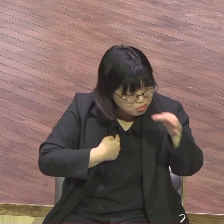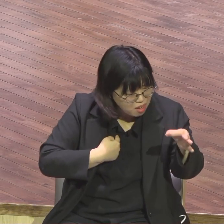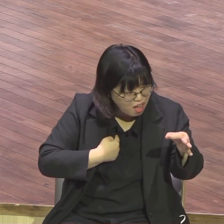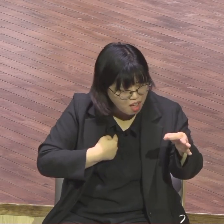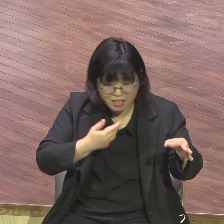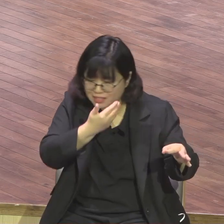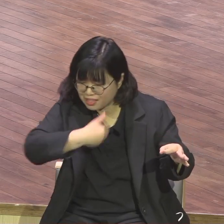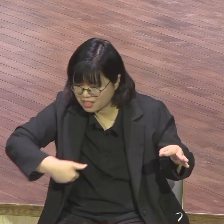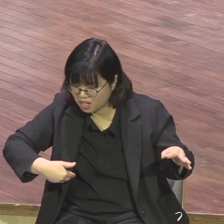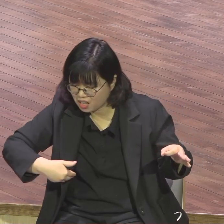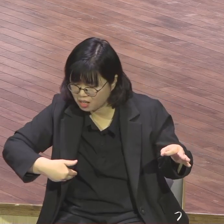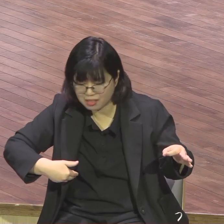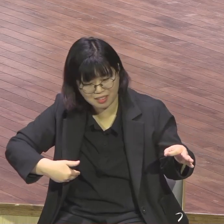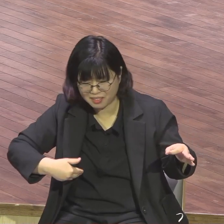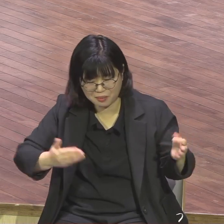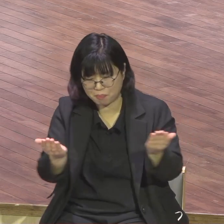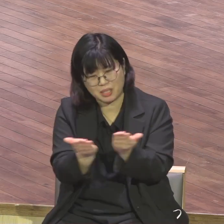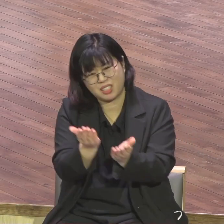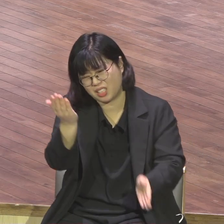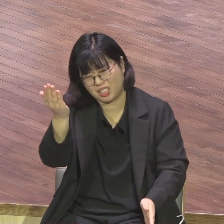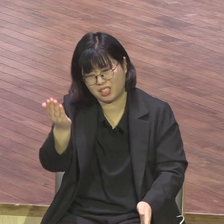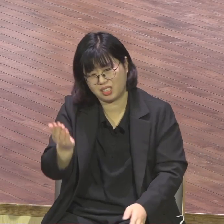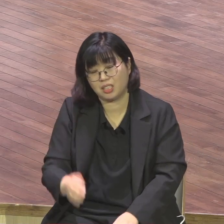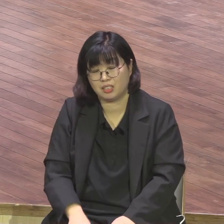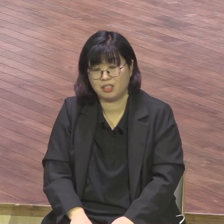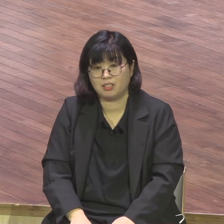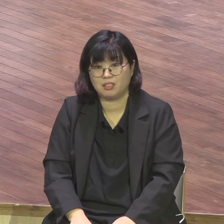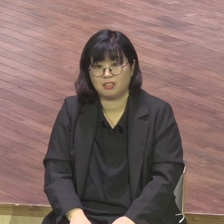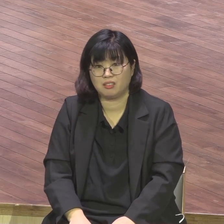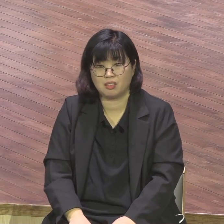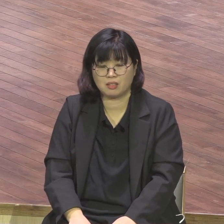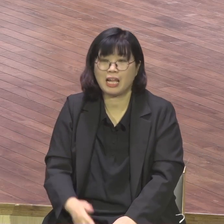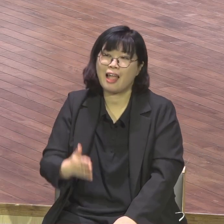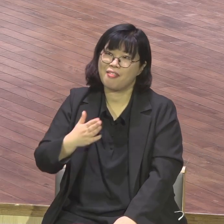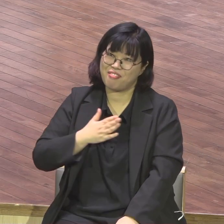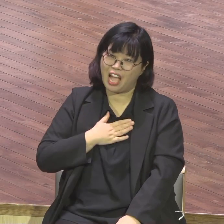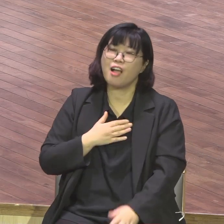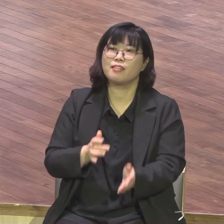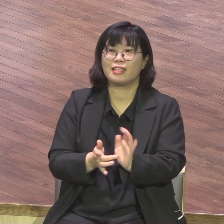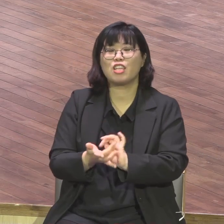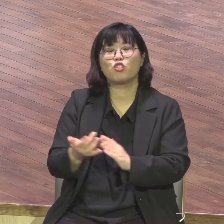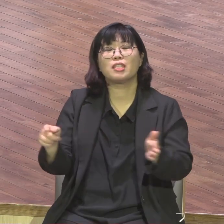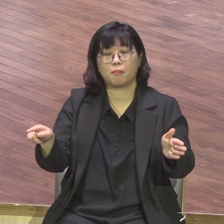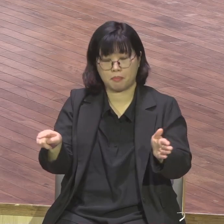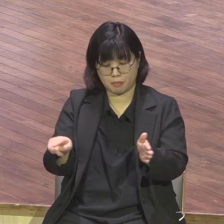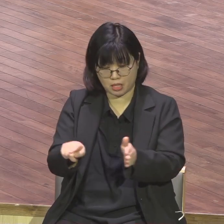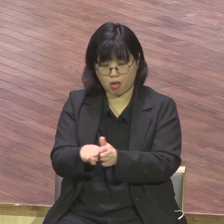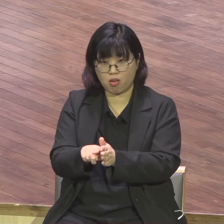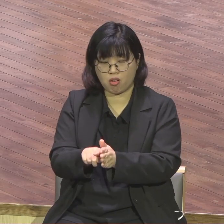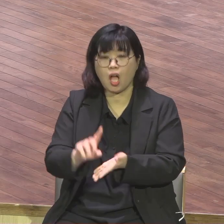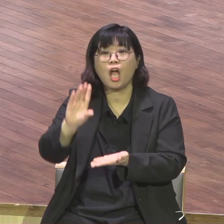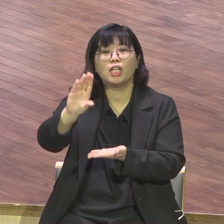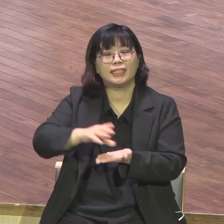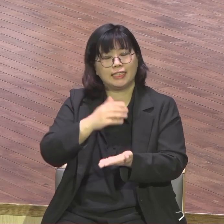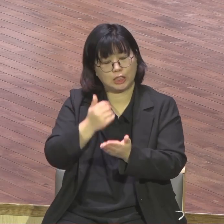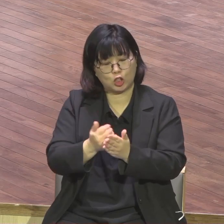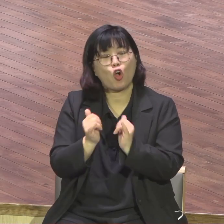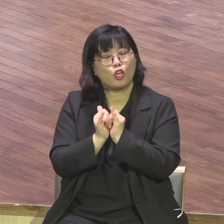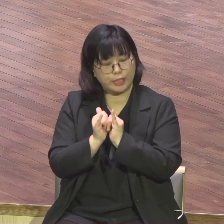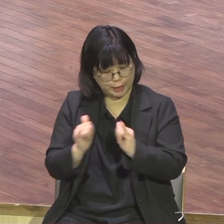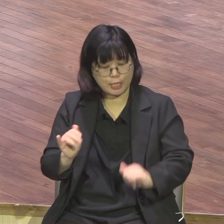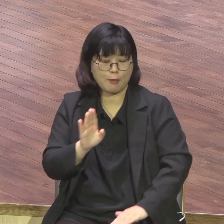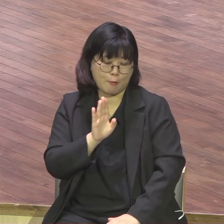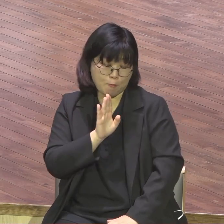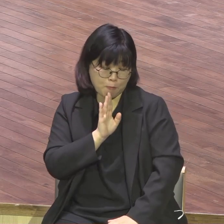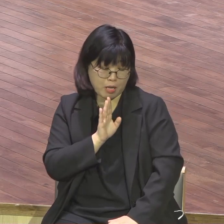못 믿습니다. 교회 안에서 사기치고 교회 안에서 시험 당해가지고 교회 안 나온 사람